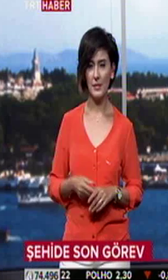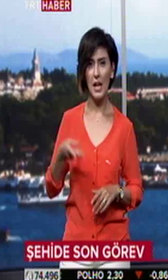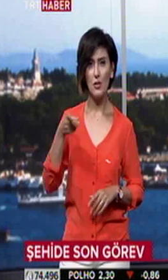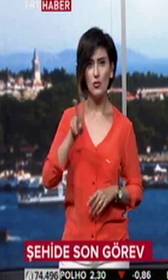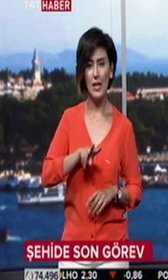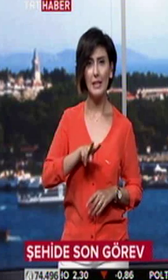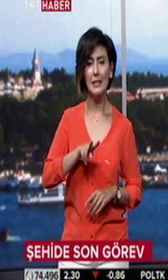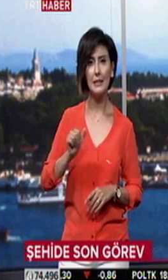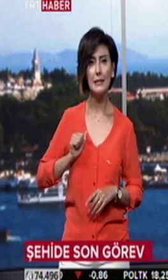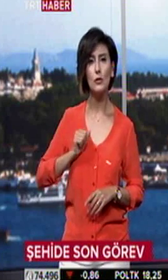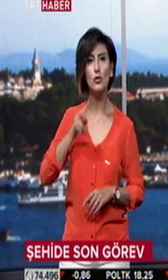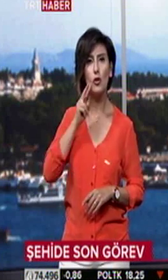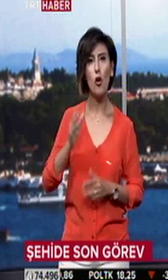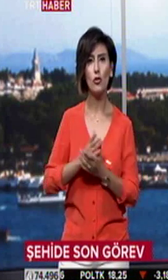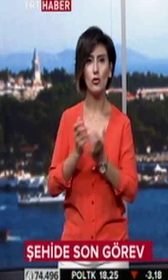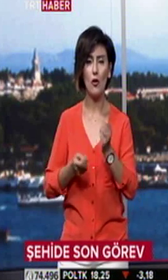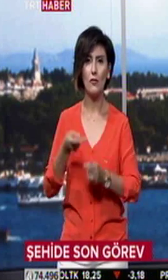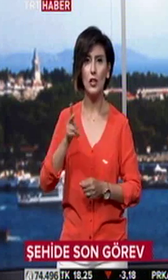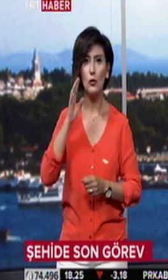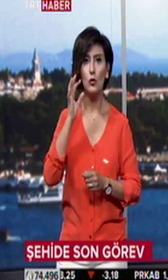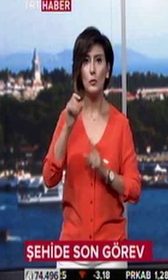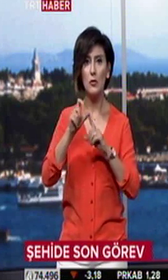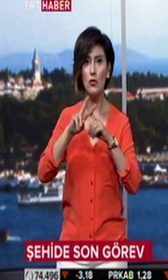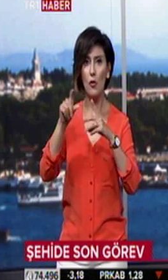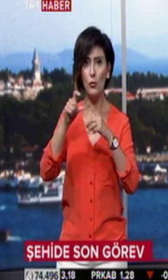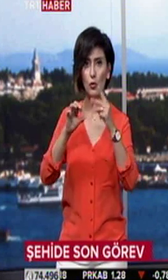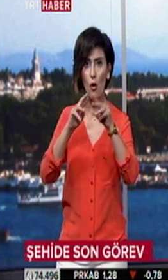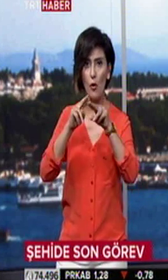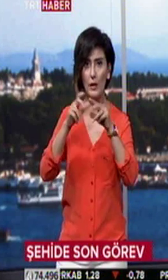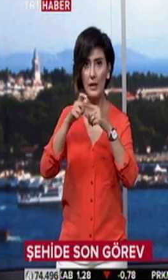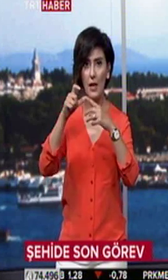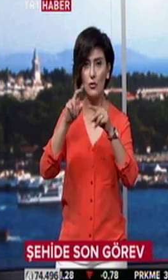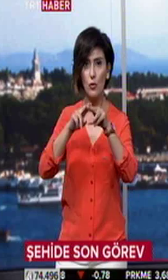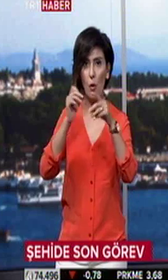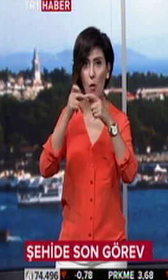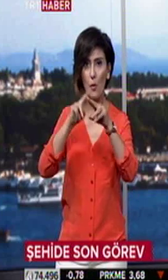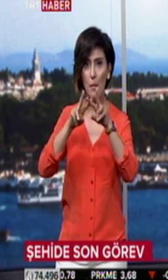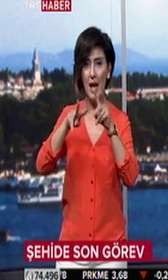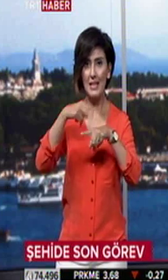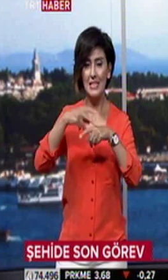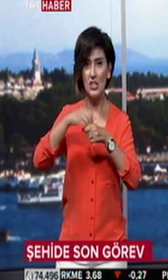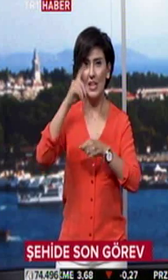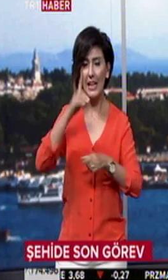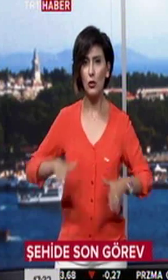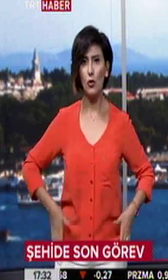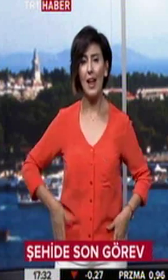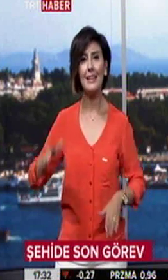Şehide son görev. Şehit uzman çavuş Ökkeş Korkmaz için ilk tören Diyarbakır'da